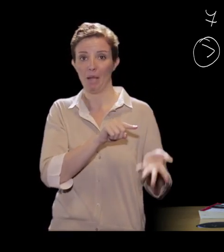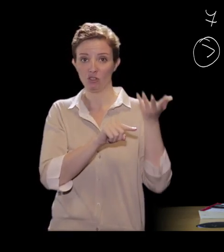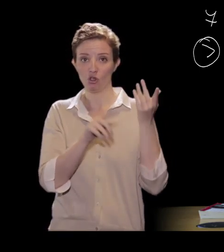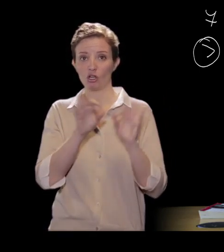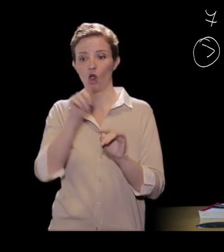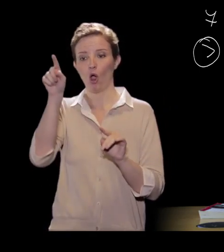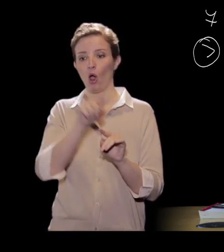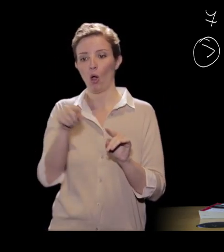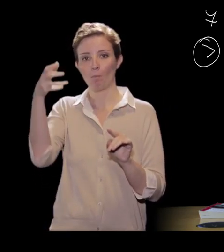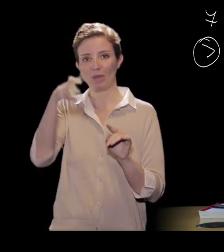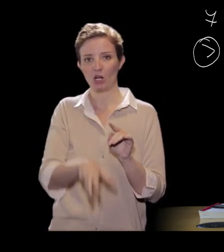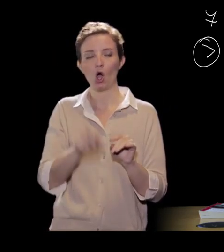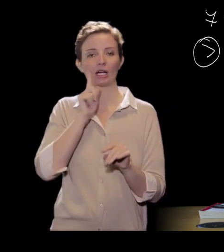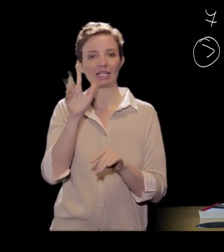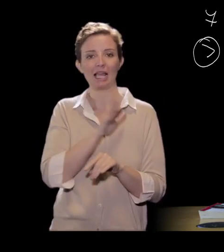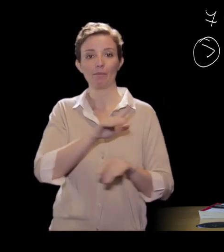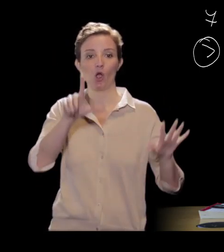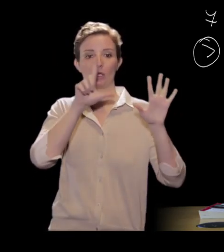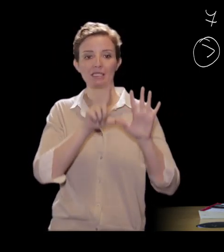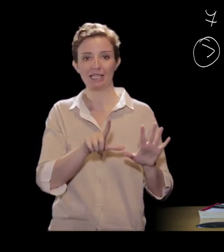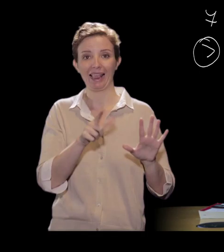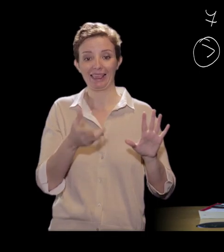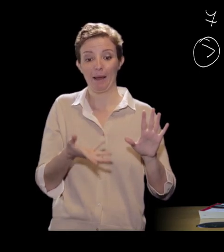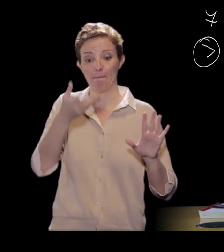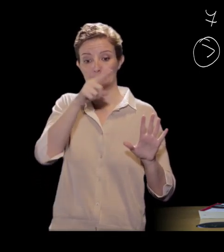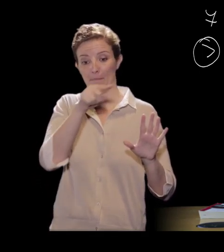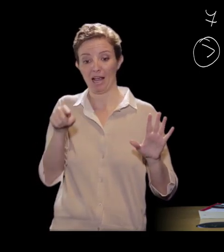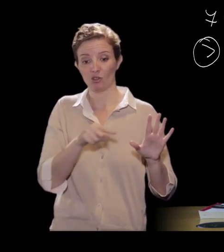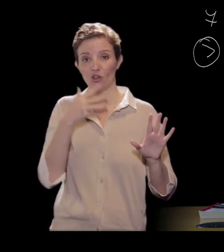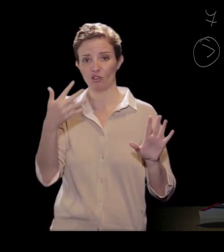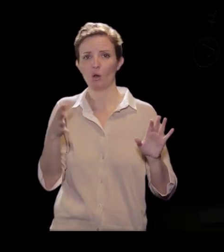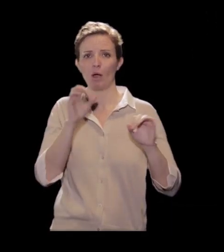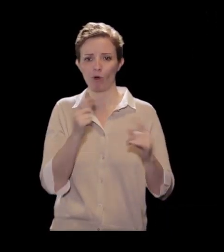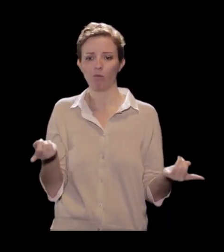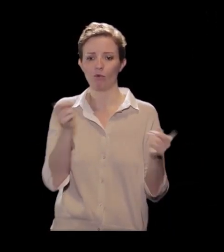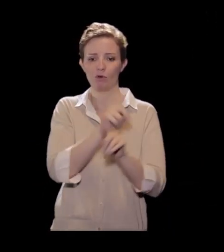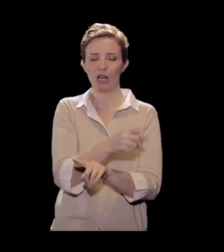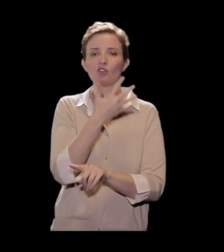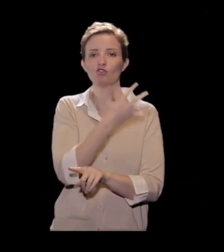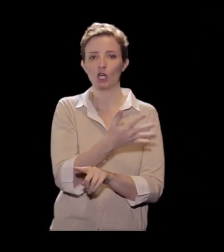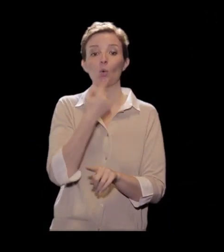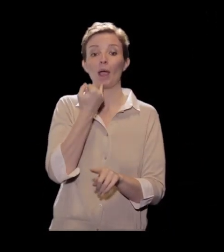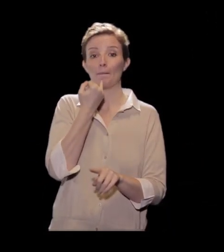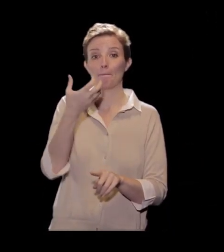7 maggiore di 5 possiamo anche scriverlo evidentemente come 5 minore di sette